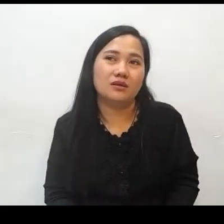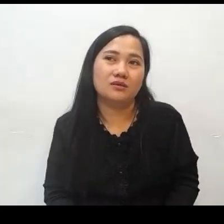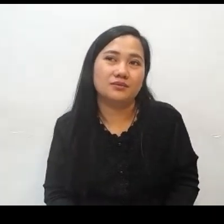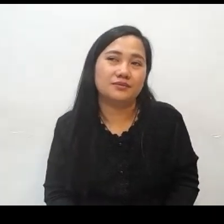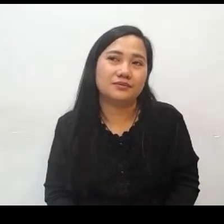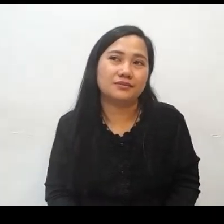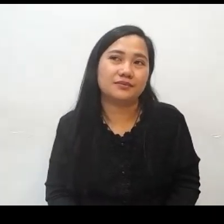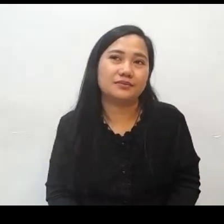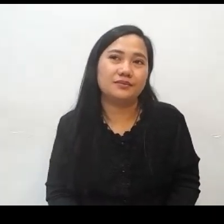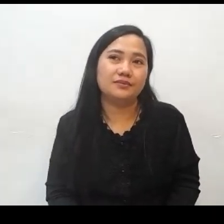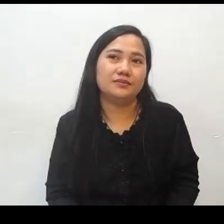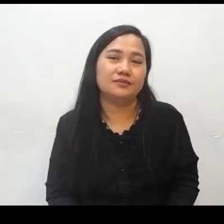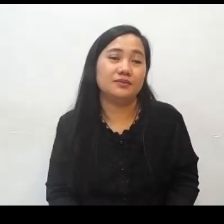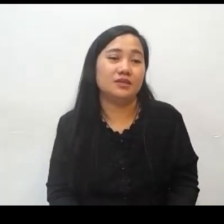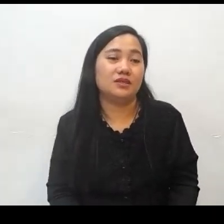at